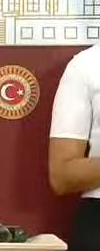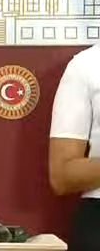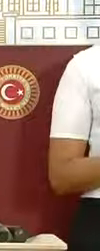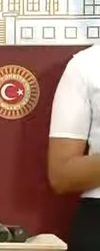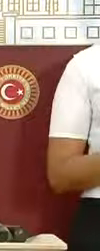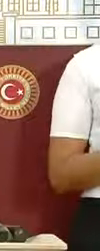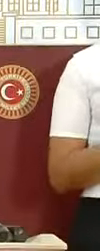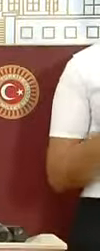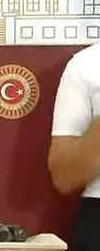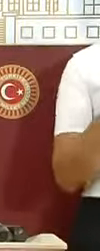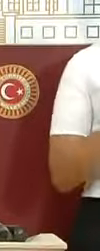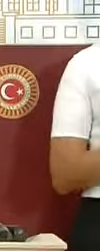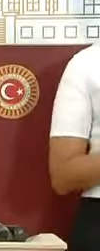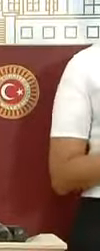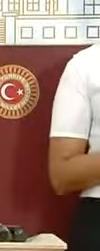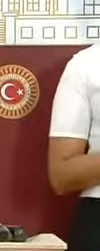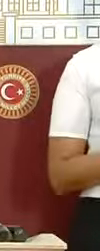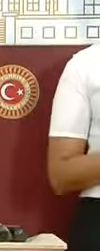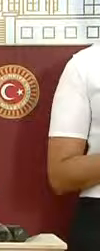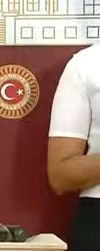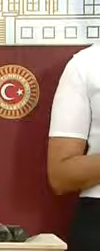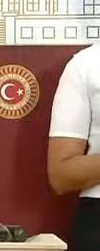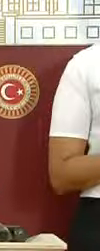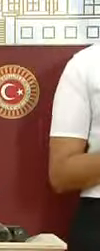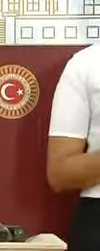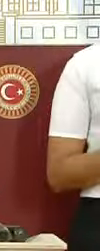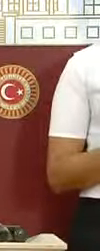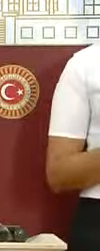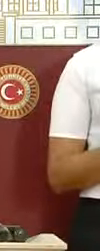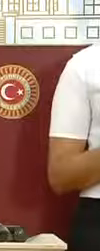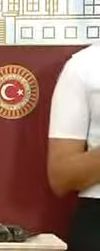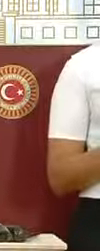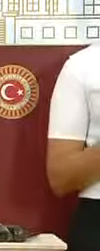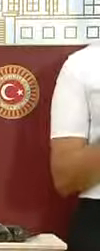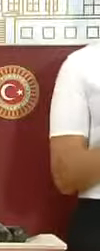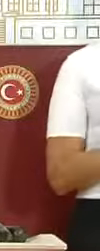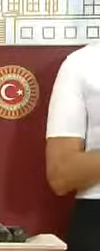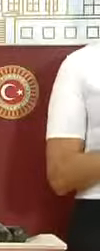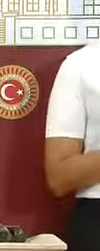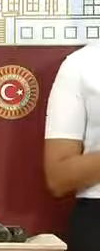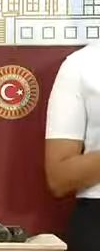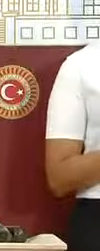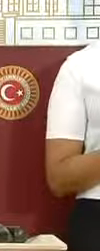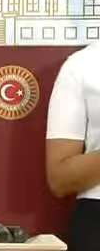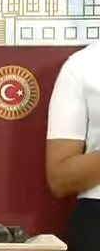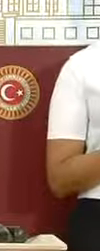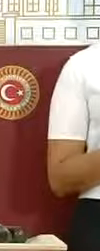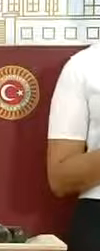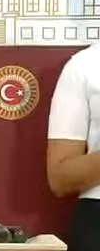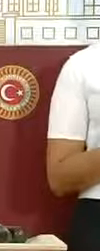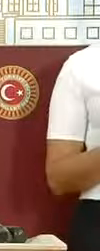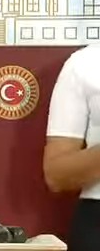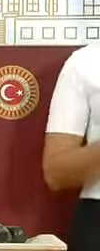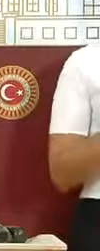de bir ilgim yok. Yani dediğim gibi protez bacağım benim bir gerçeğim. Ben bununla yaşayacak olan